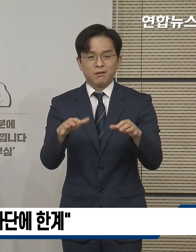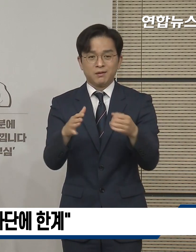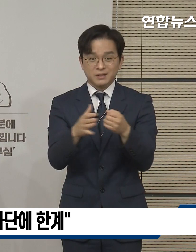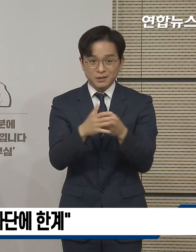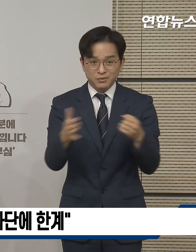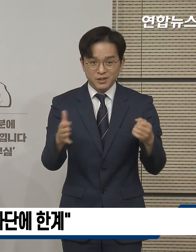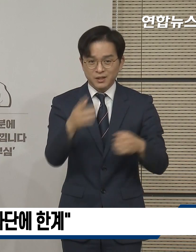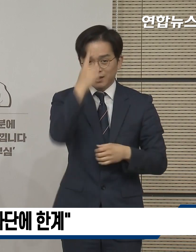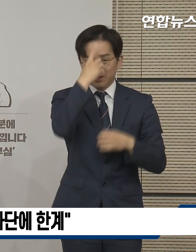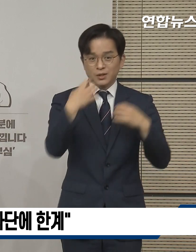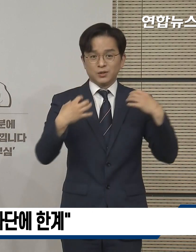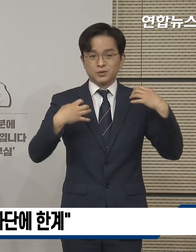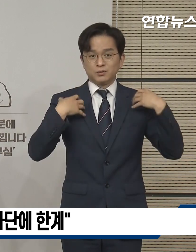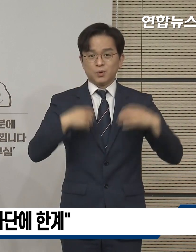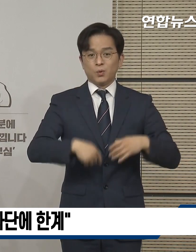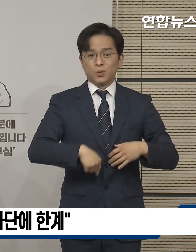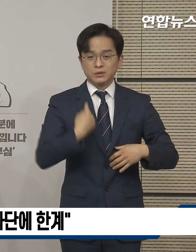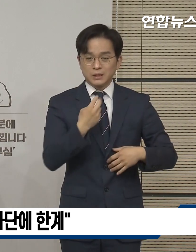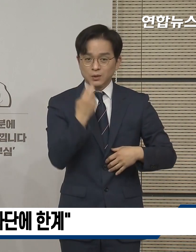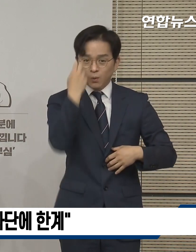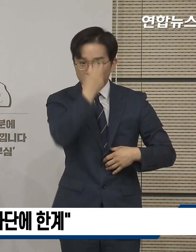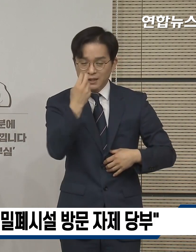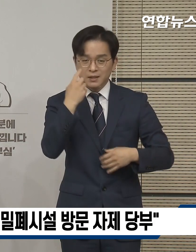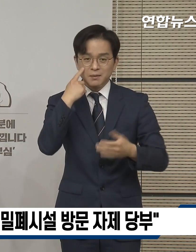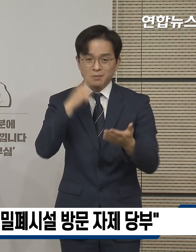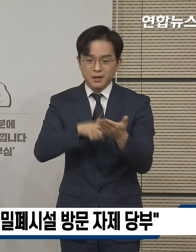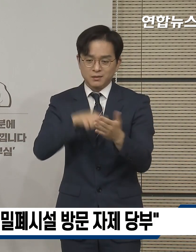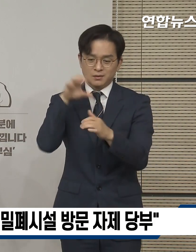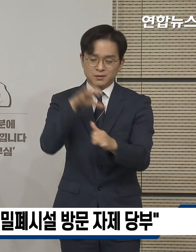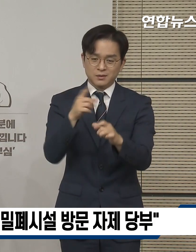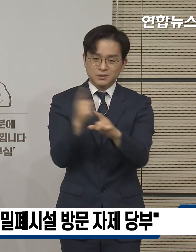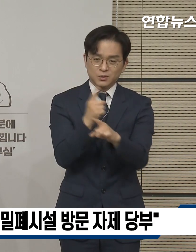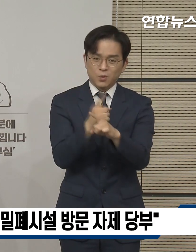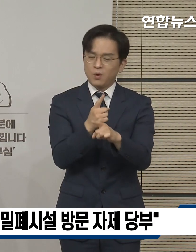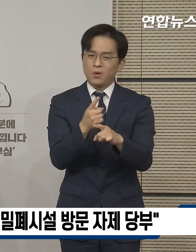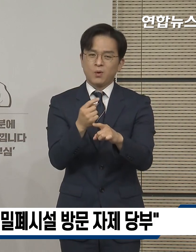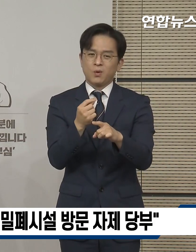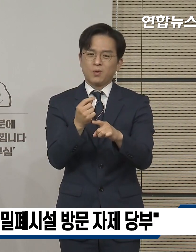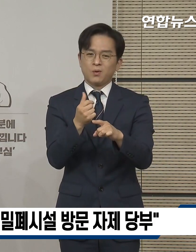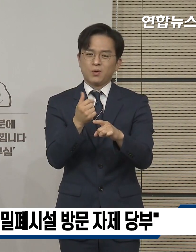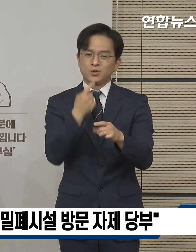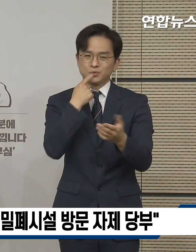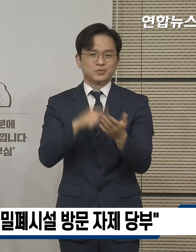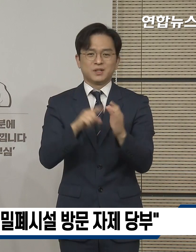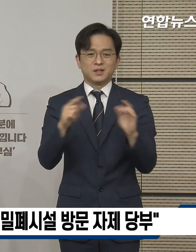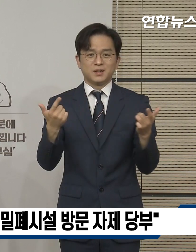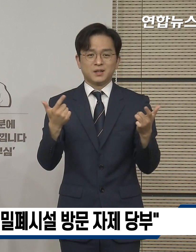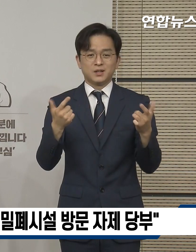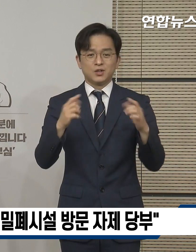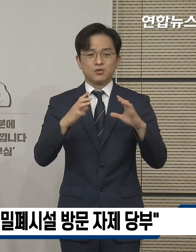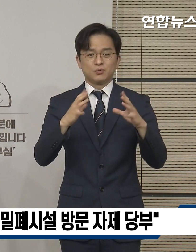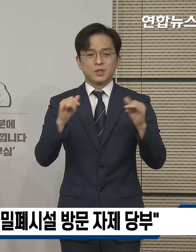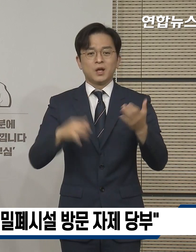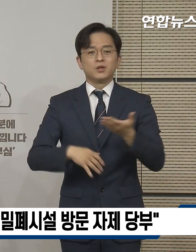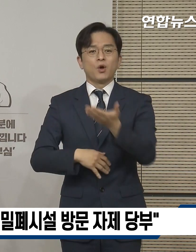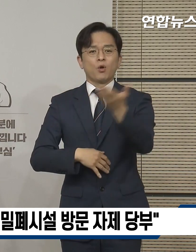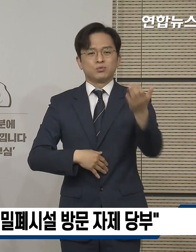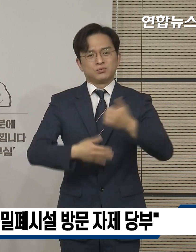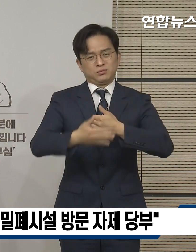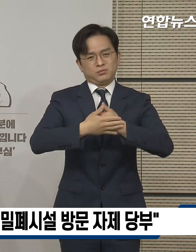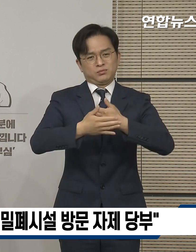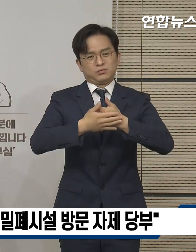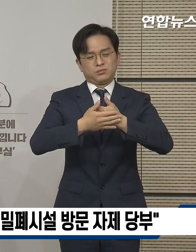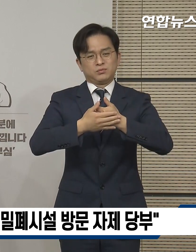관리만으로는 전파 속도를 늦추기에 한계가 있습니다. 국민 모두 방역수칙 준수가 생활화되어야